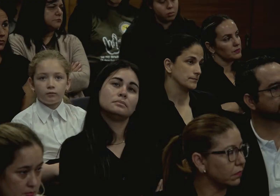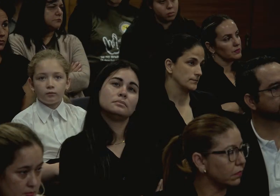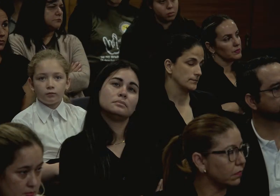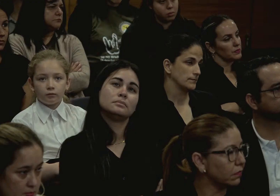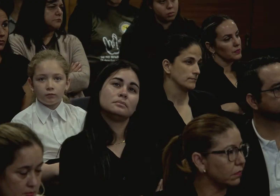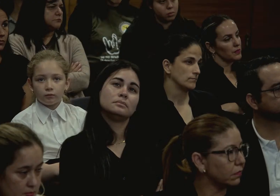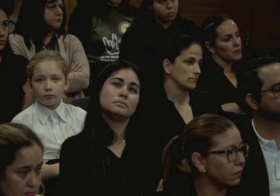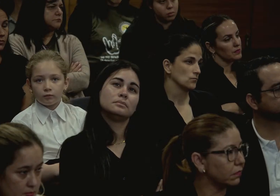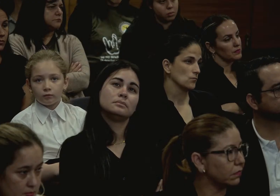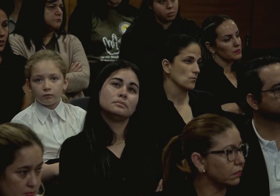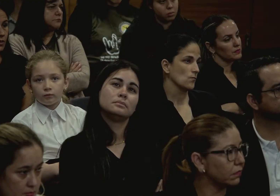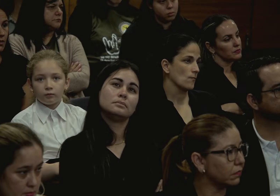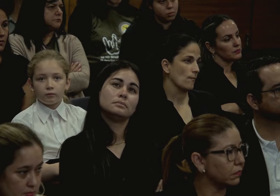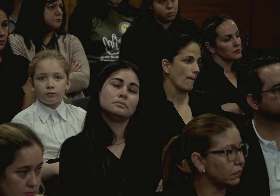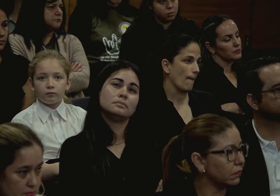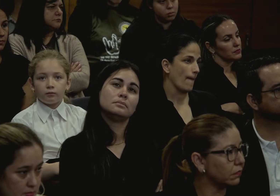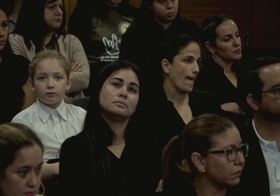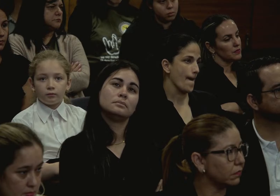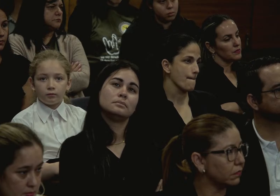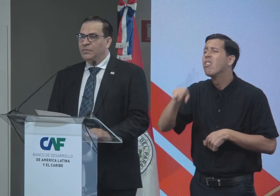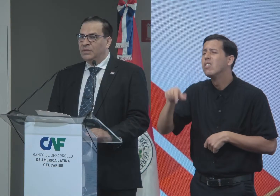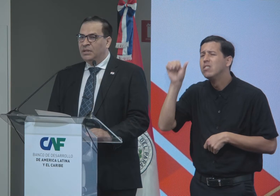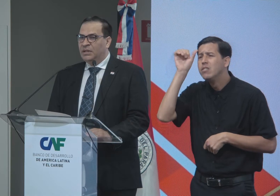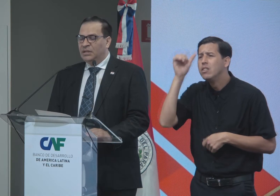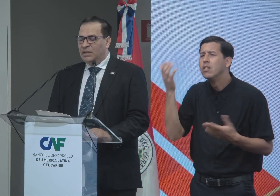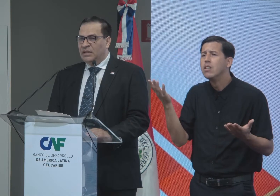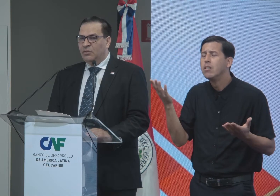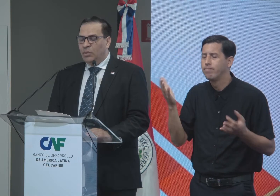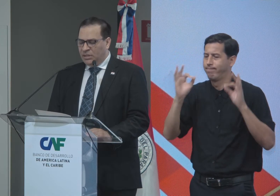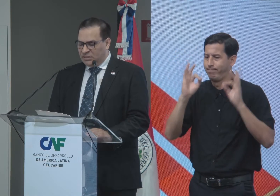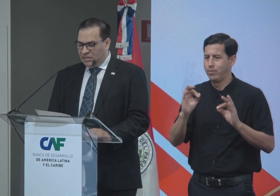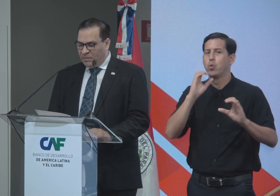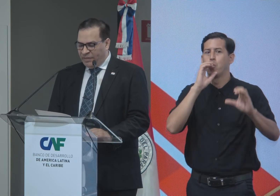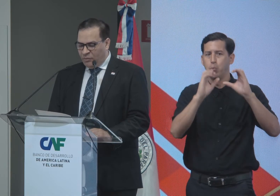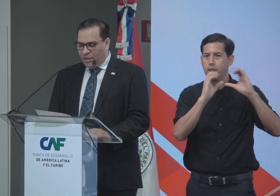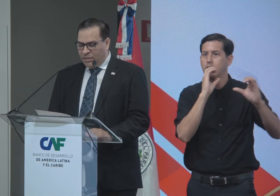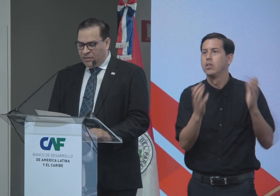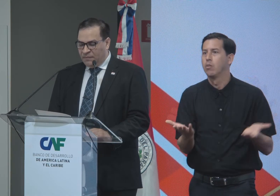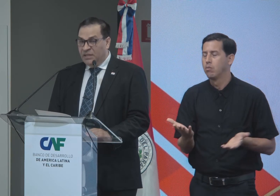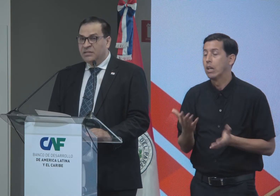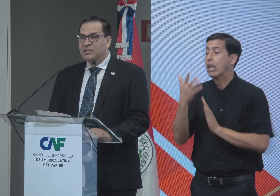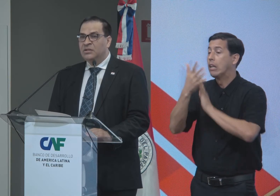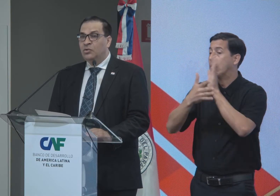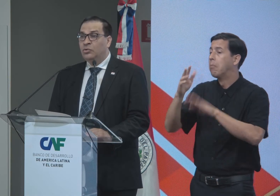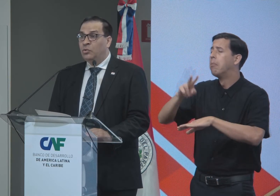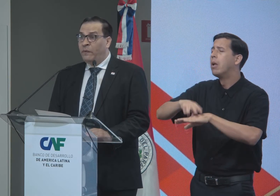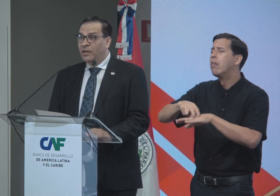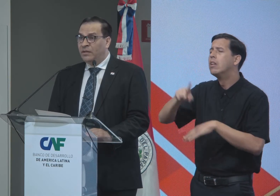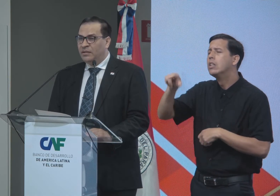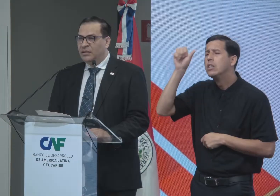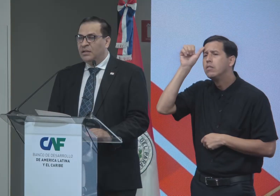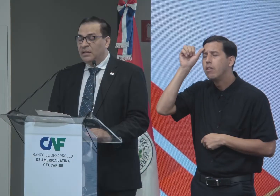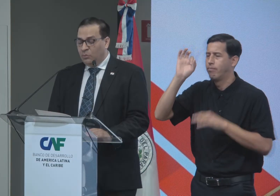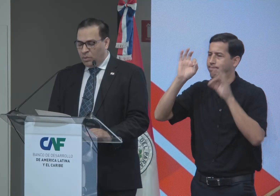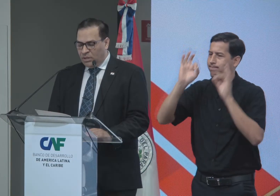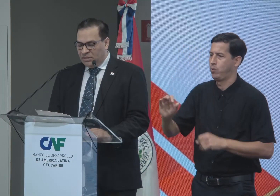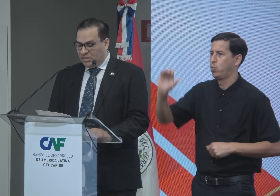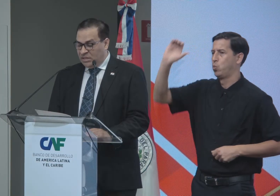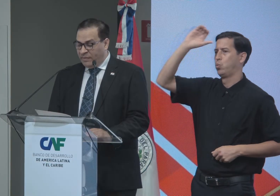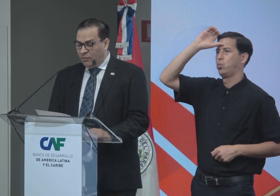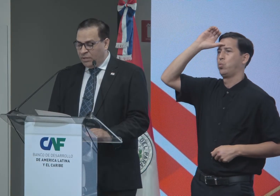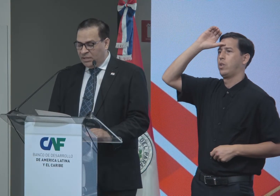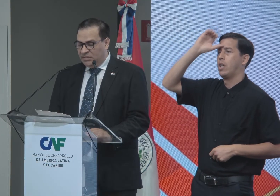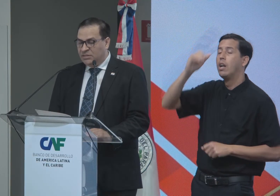La lengua de señas paraguaya es comunicación. La lengua de señas paraguaya es cultura. La lengua de